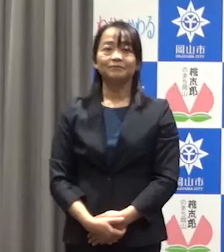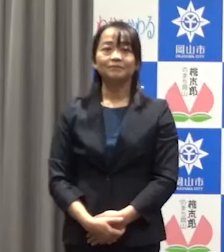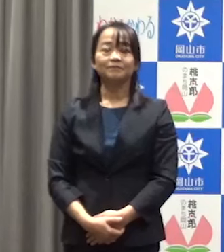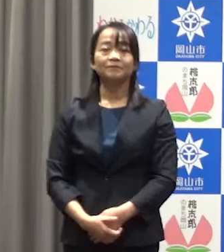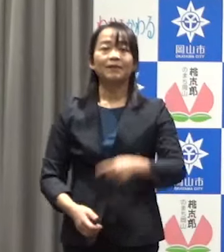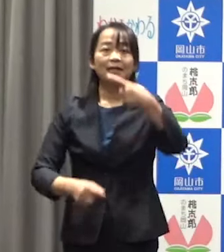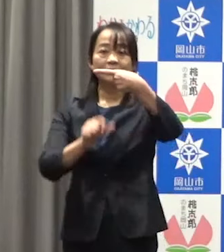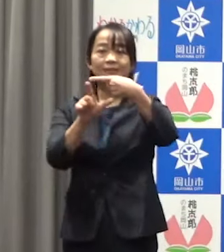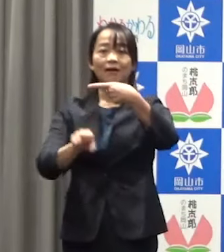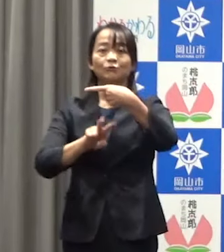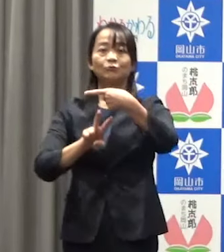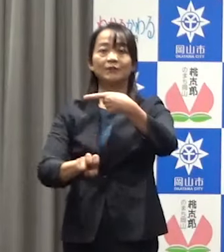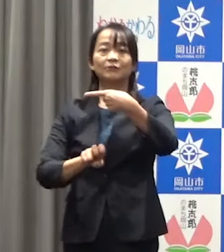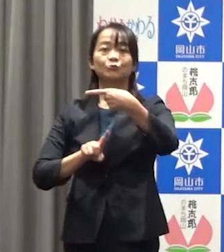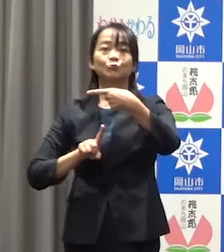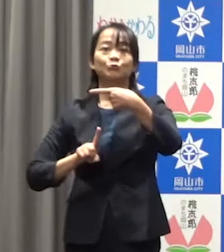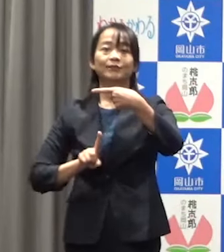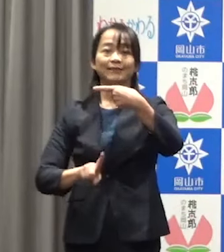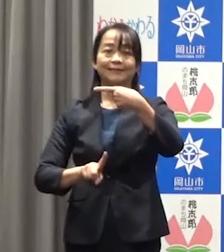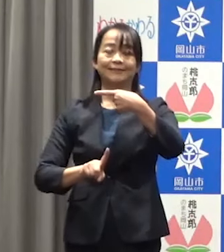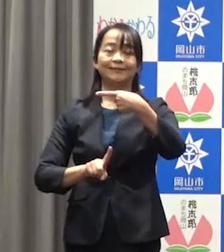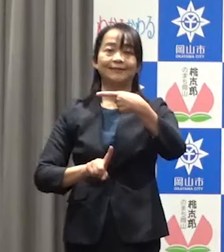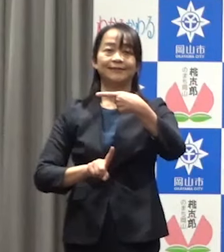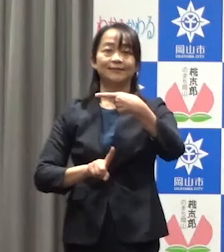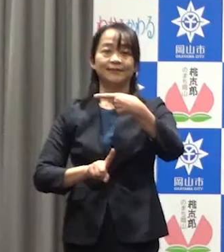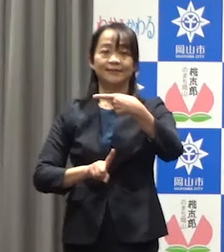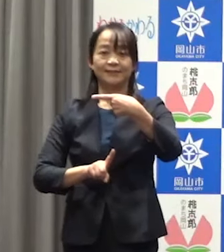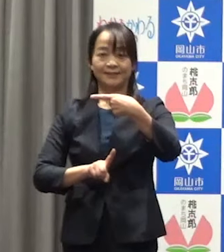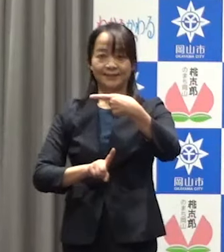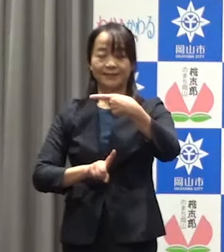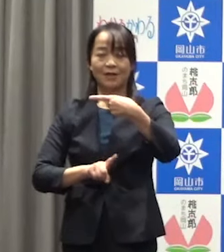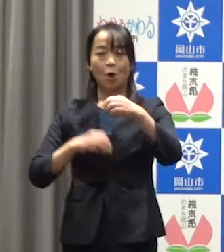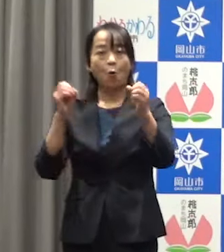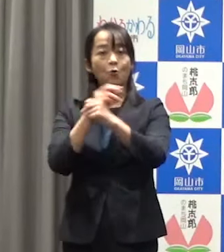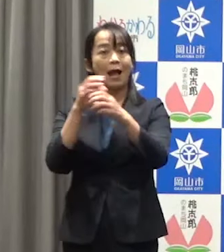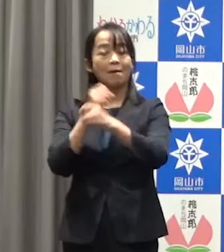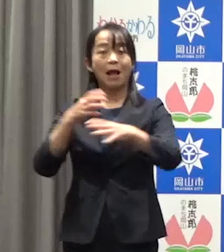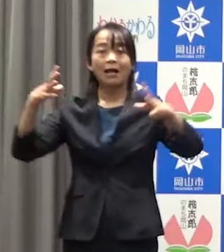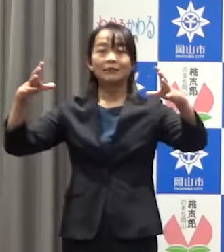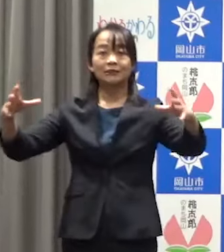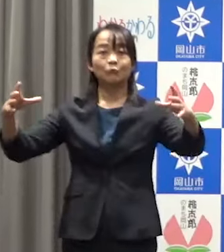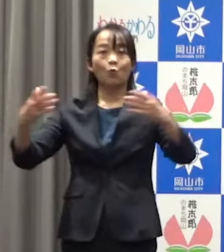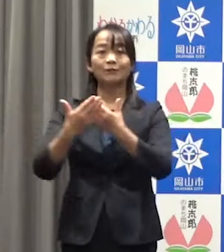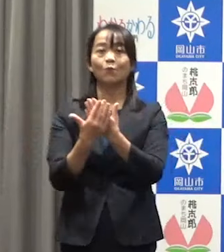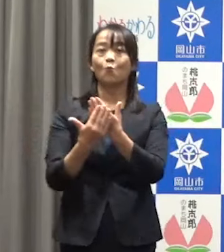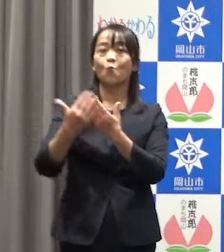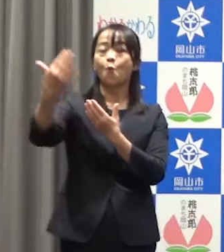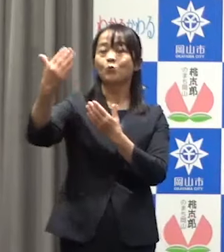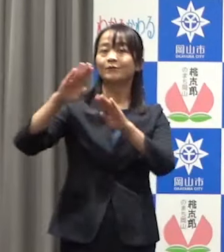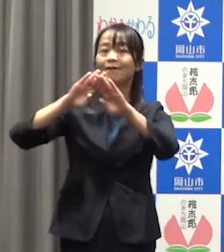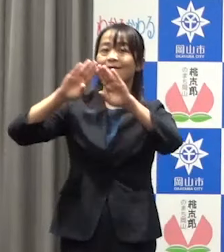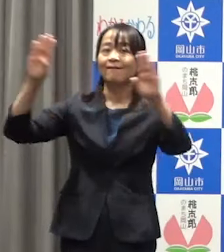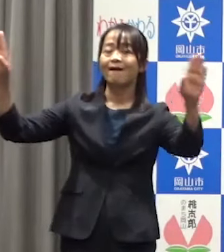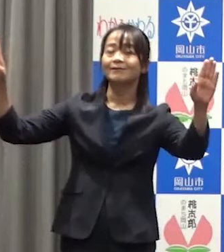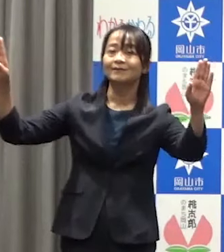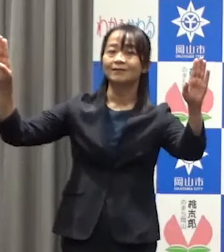々日1月の21日でありますが、岡山シンフォニーホールで開催される